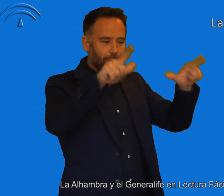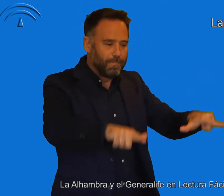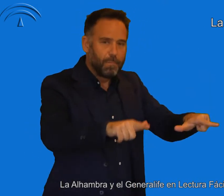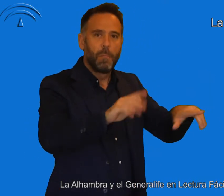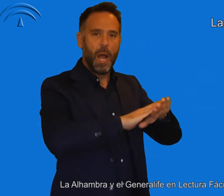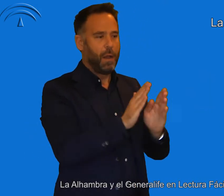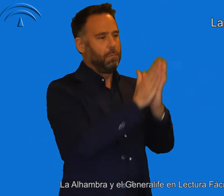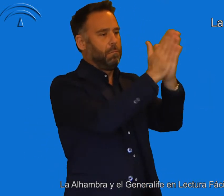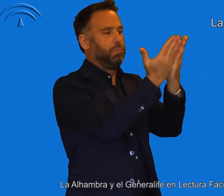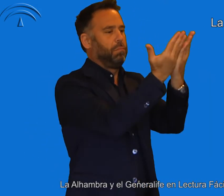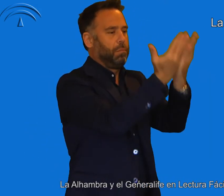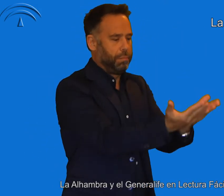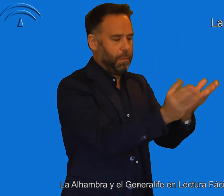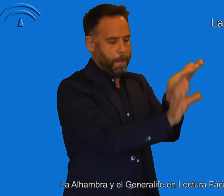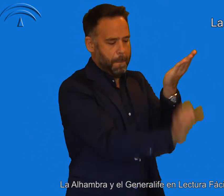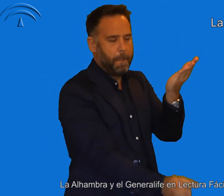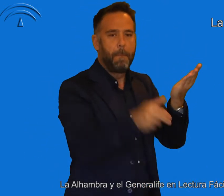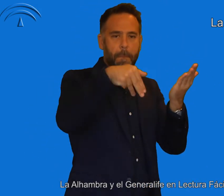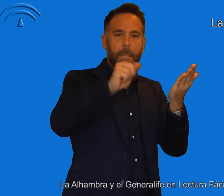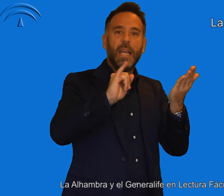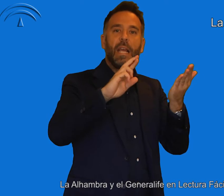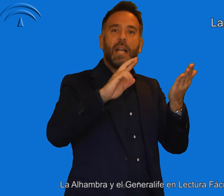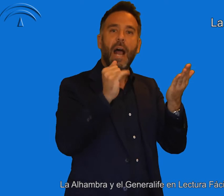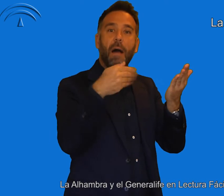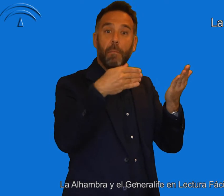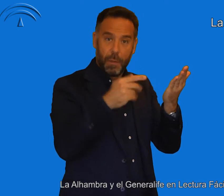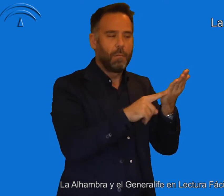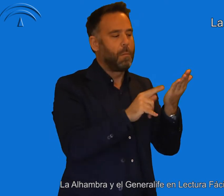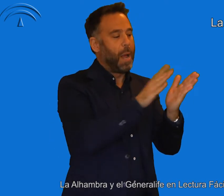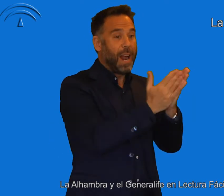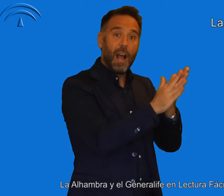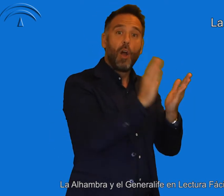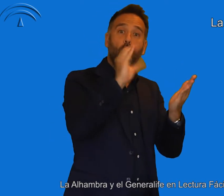mihrab para poner el Corán orientado hacia la Meca.